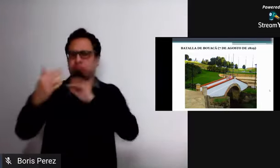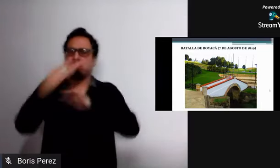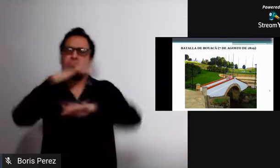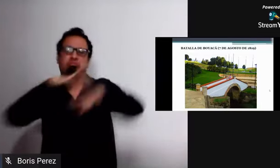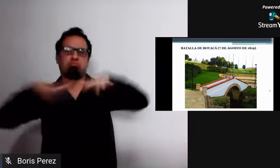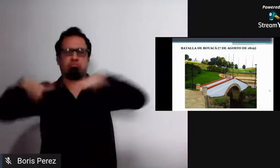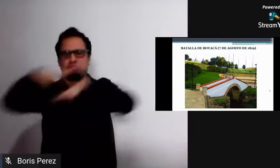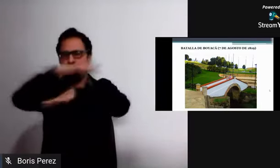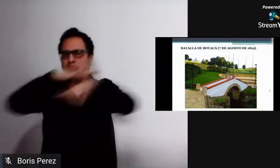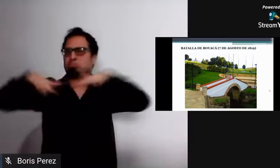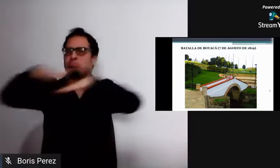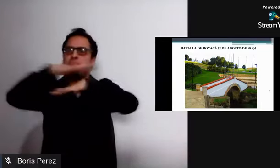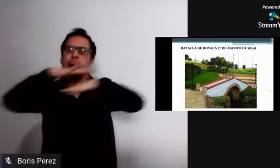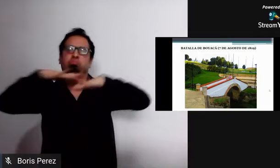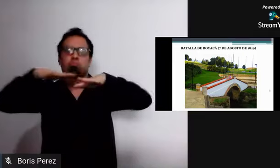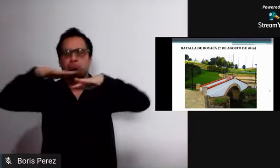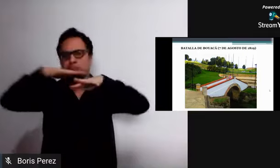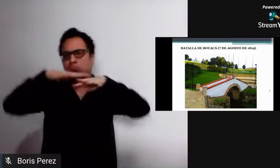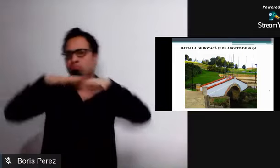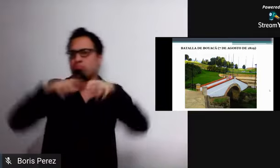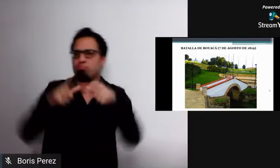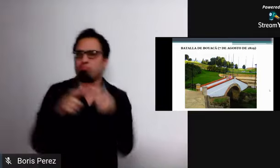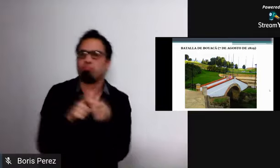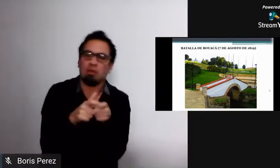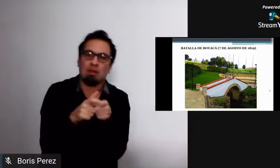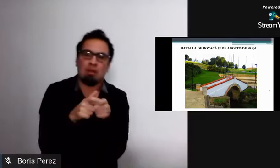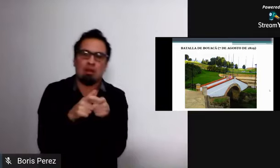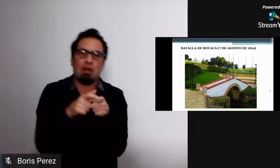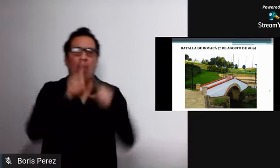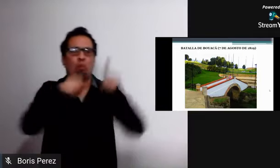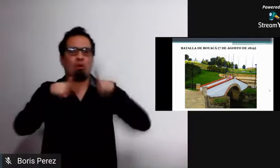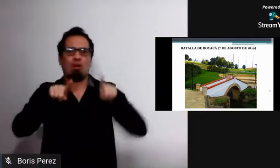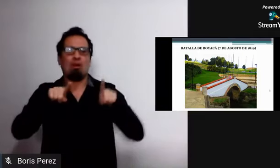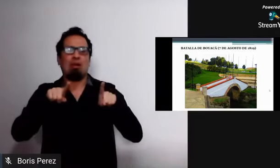que se empiezan a gestar algunas dificultades